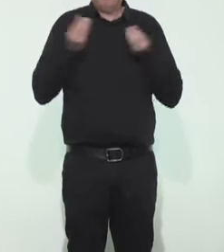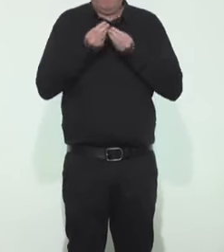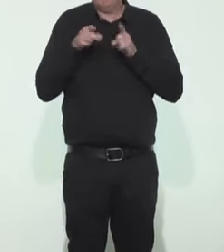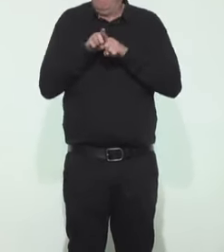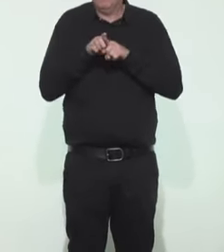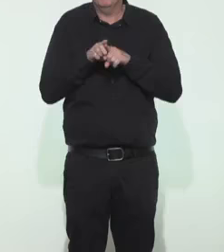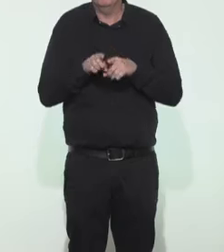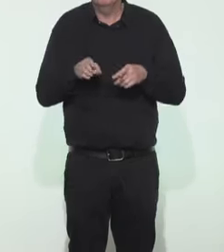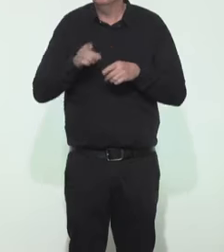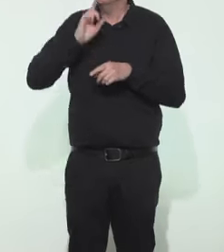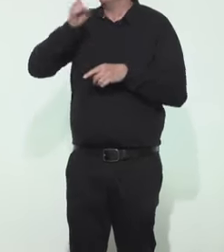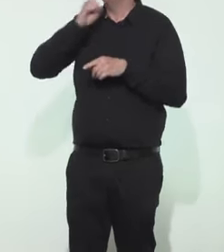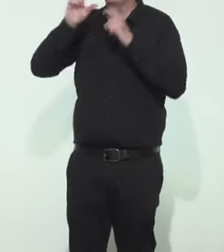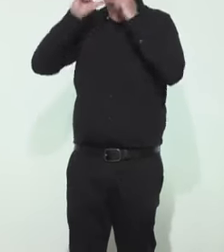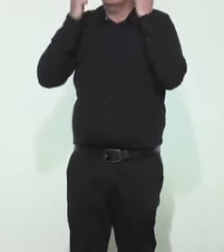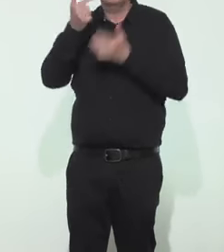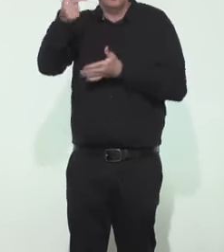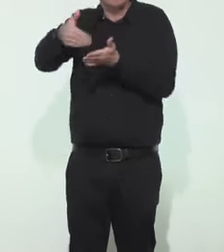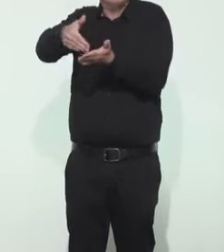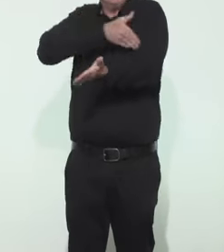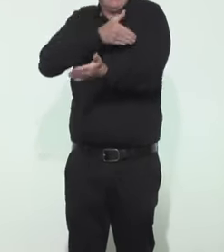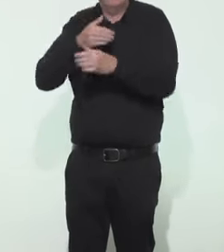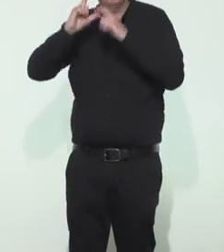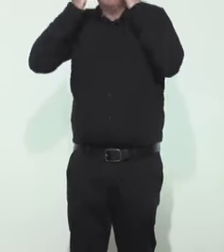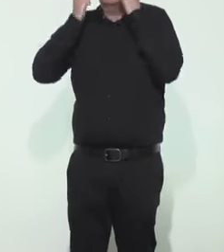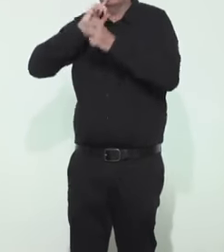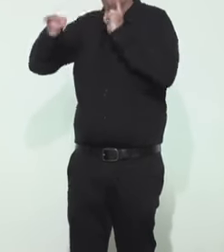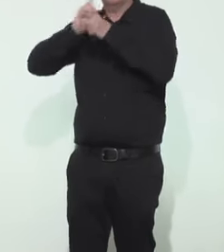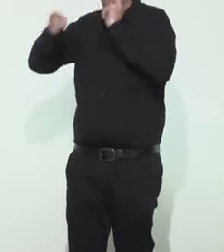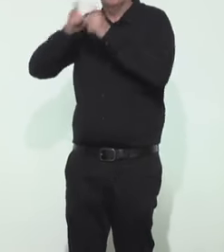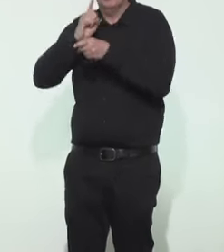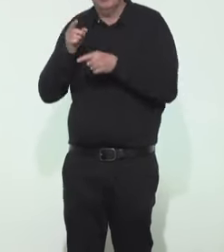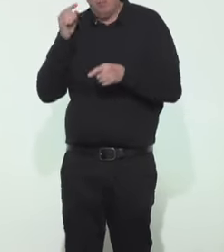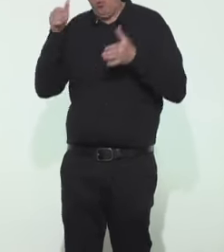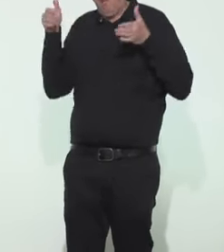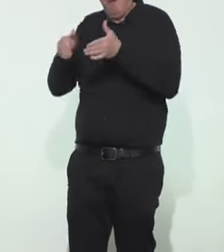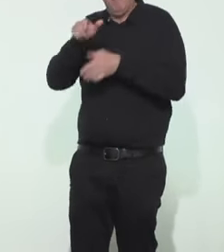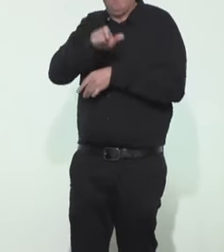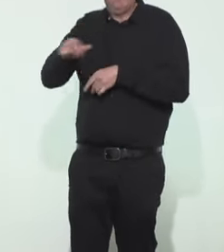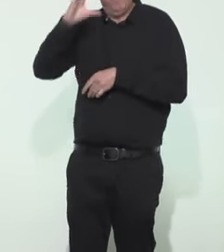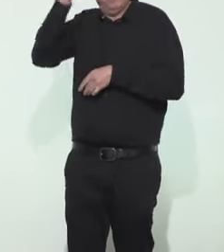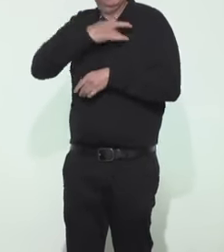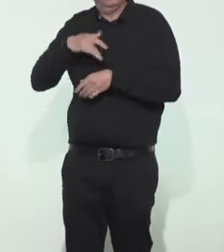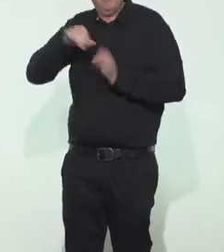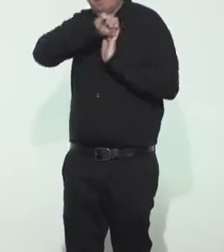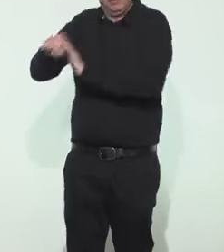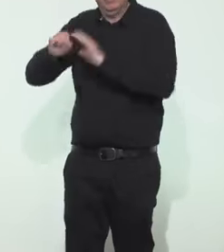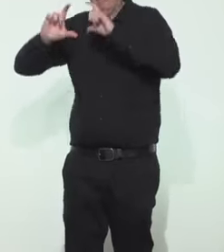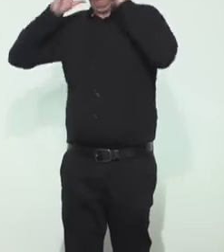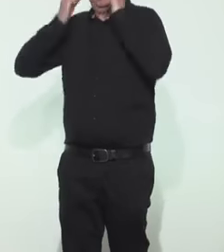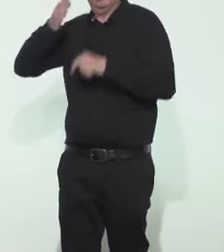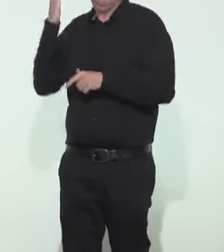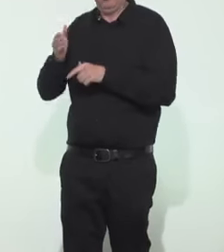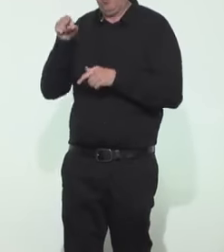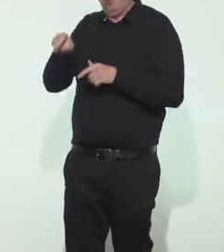très importante près de 2 milliards de masques à destination du personnel de santé parce que c'est eux qui doivent être protégés en priorité et